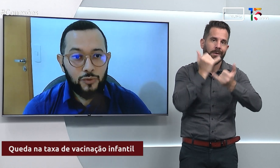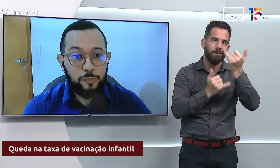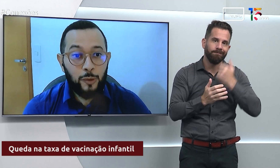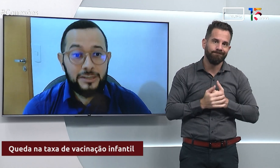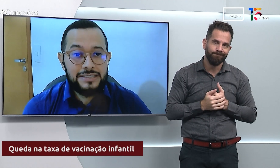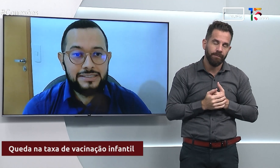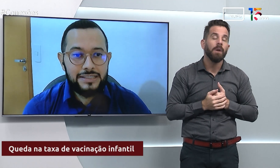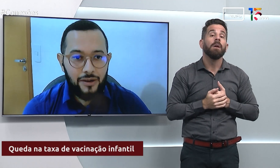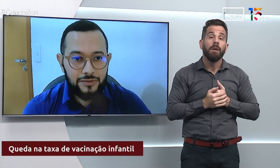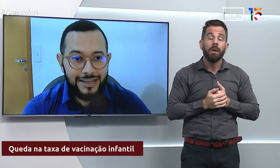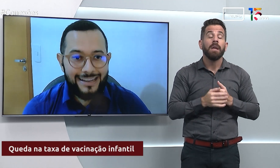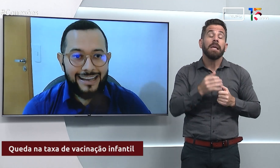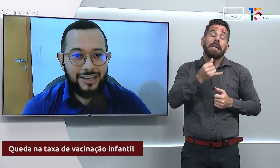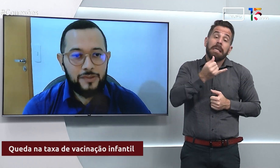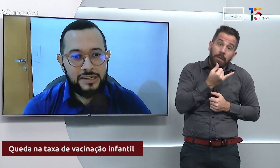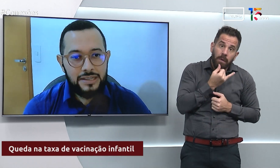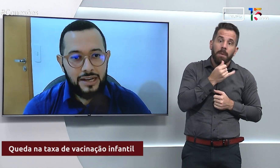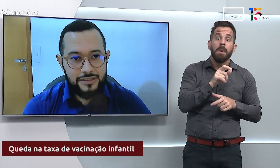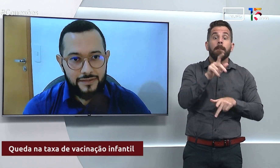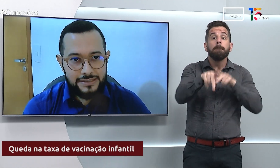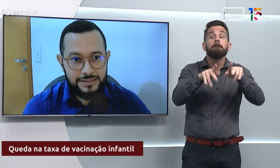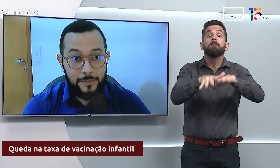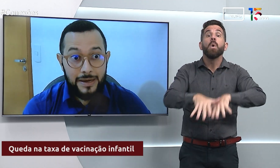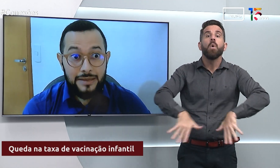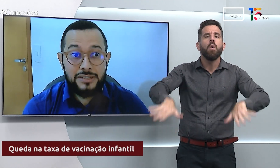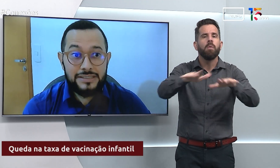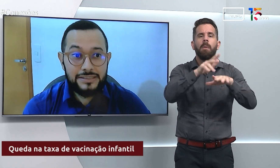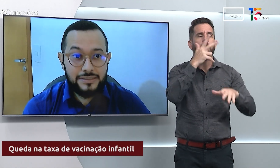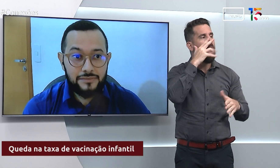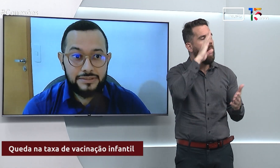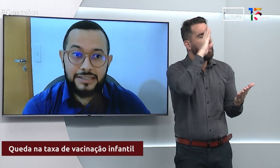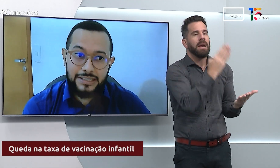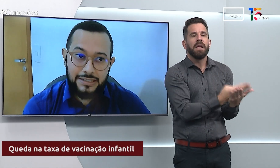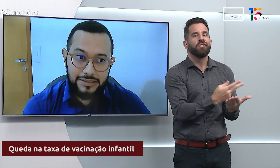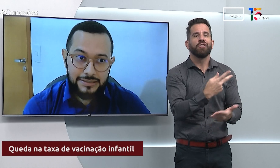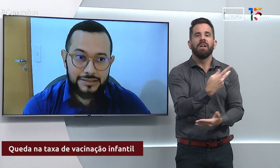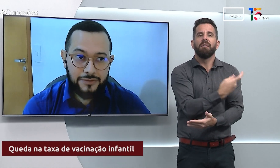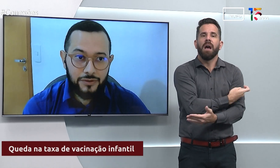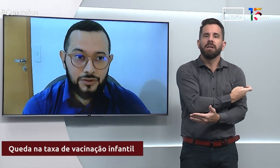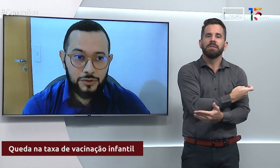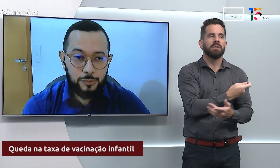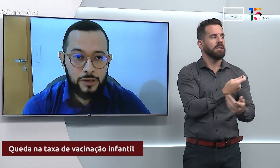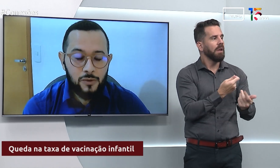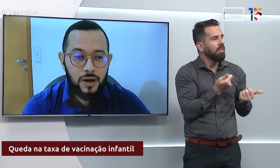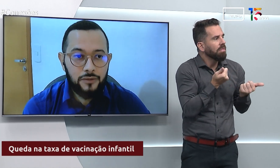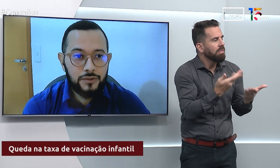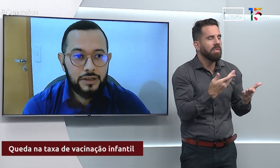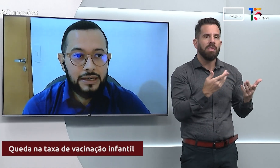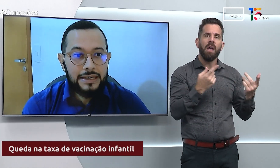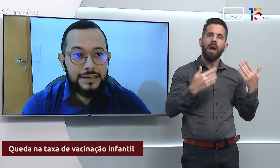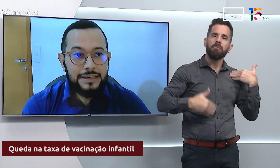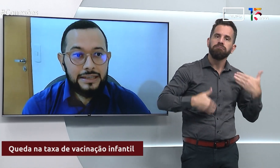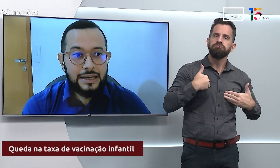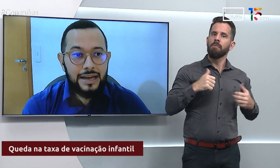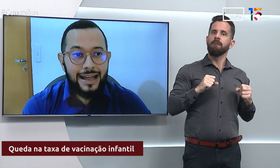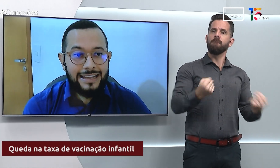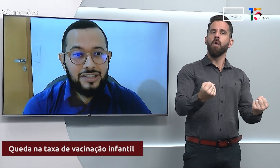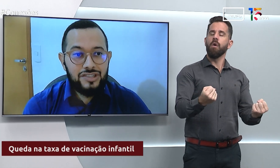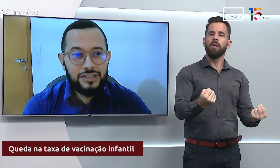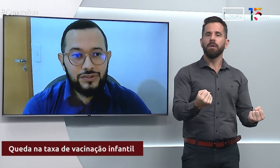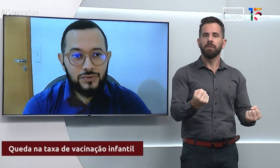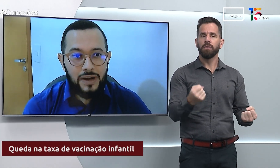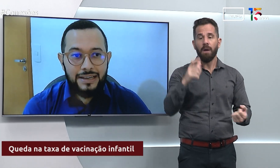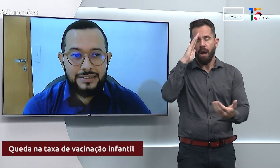desacreditado no potencial, na credibilidade da vacina para a imunização das crianças, que foi o nosso público-alvo. E,